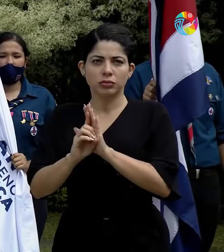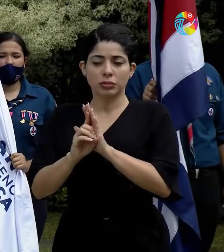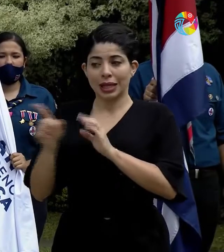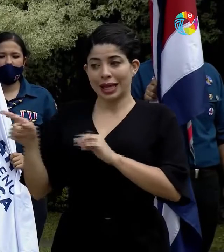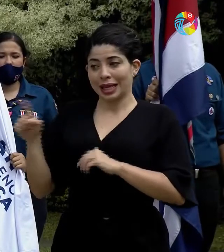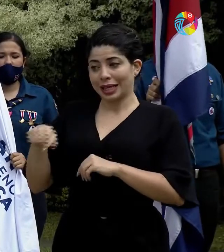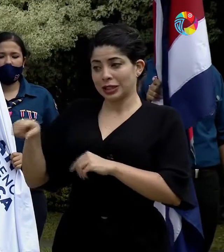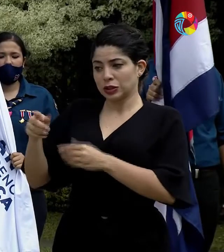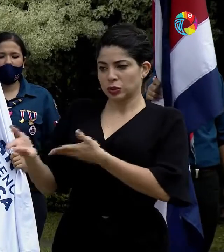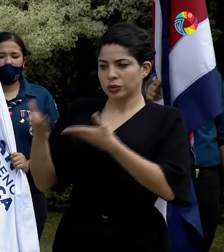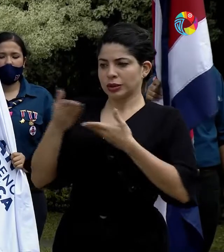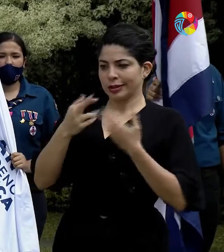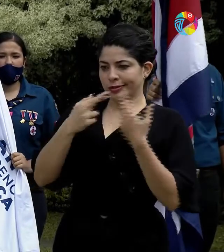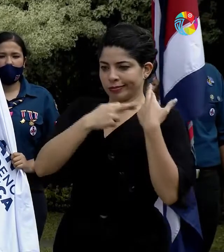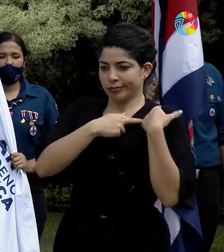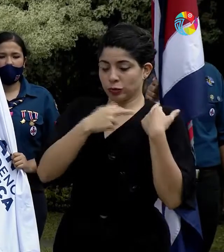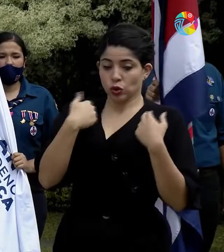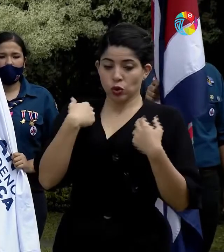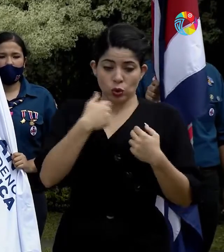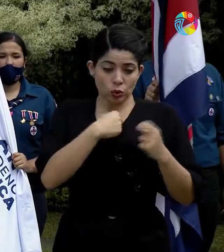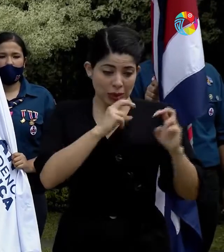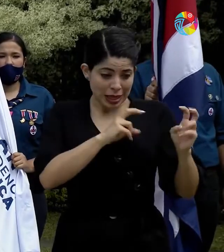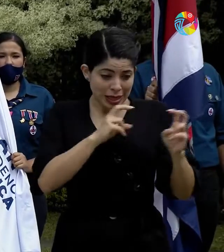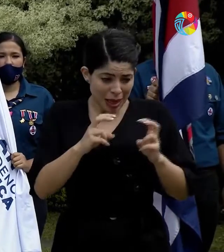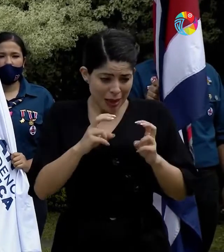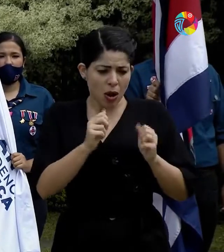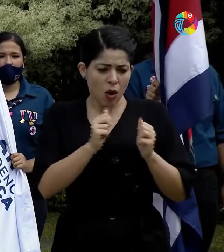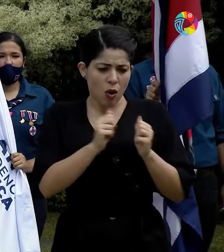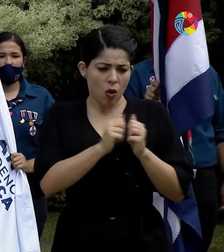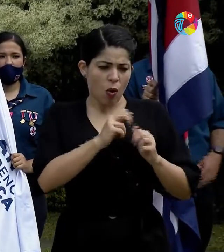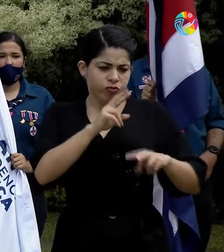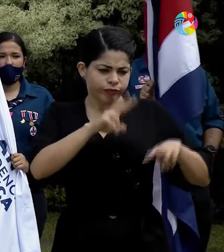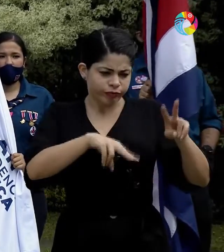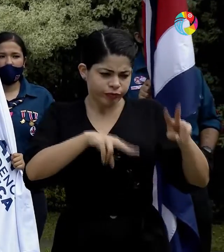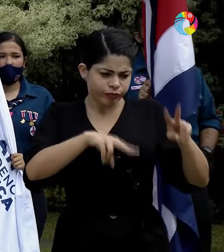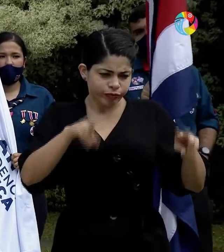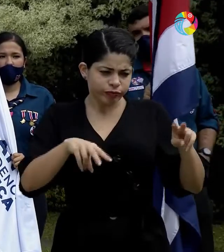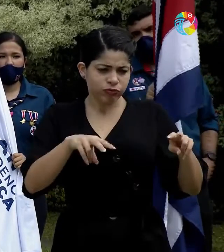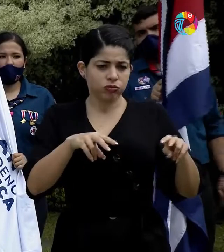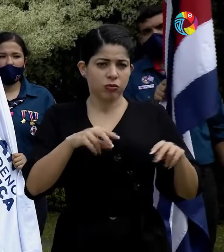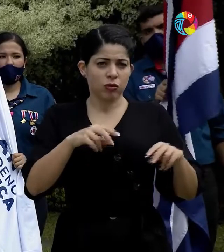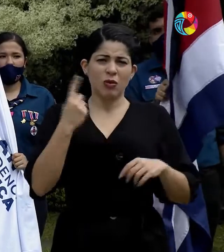de dirimir nuestros asuntos dentro de la diversidad, del pluralismo, no por la